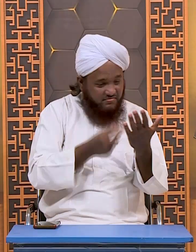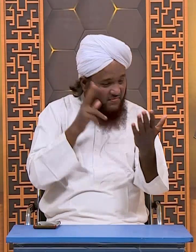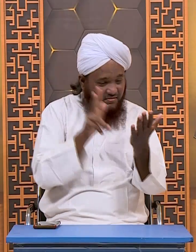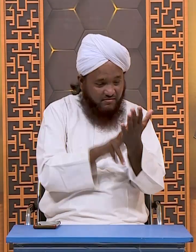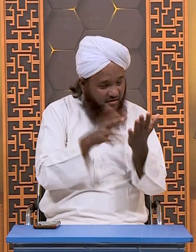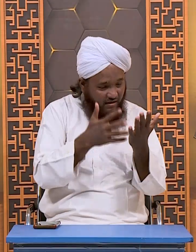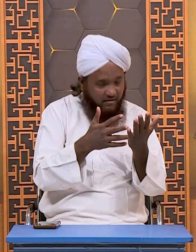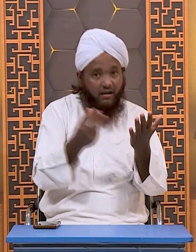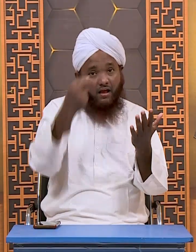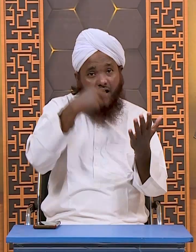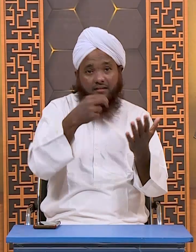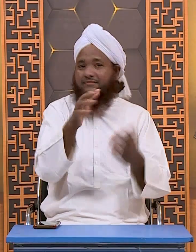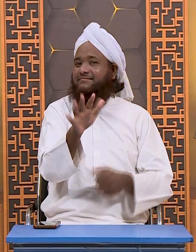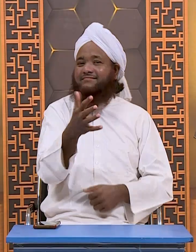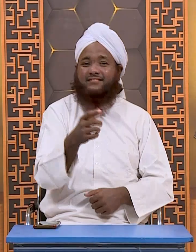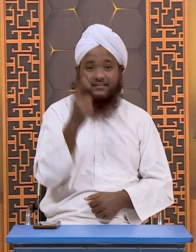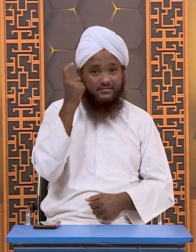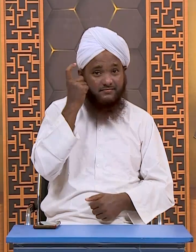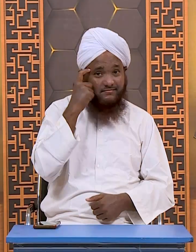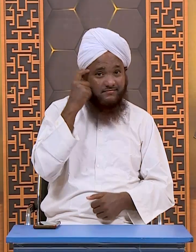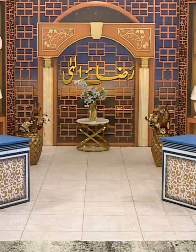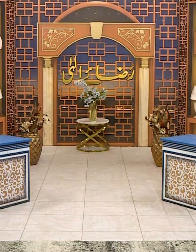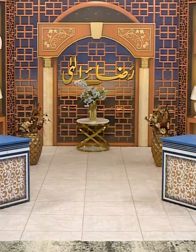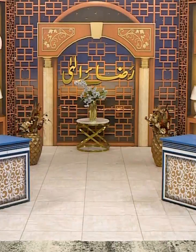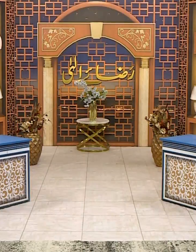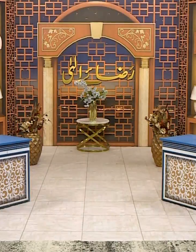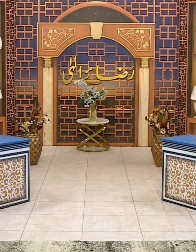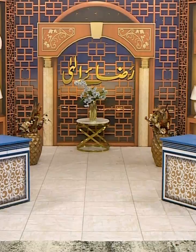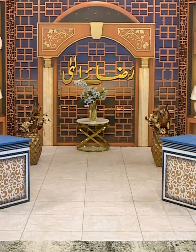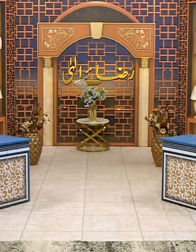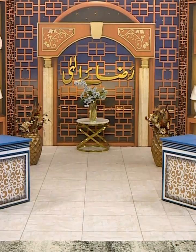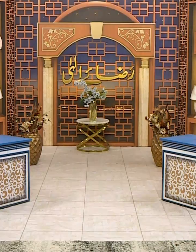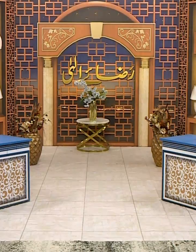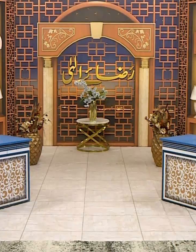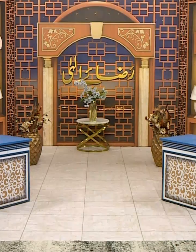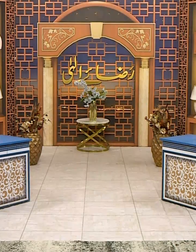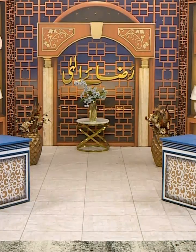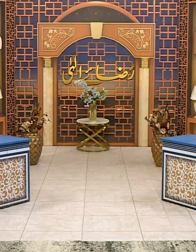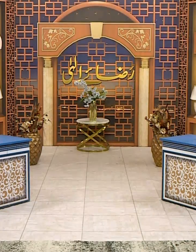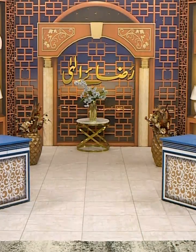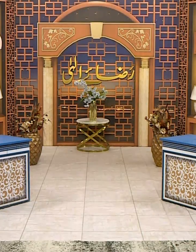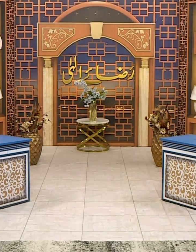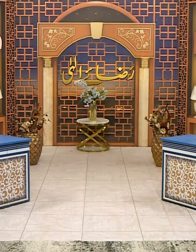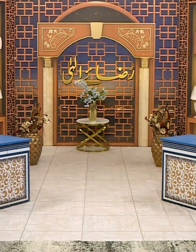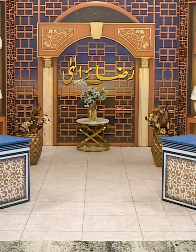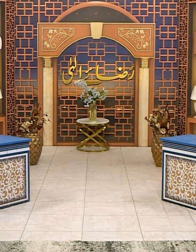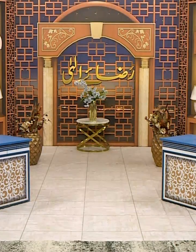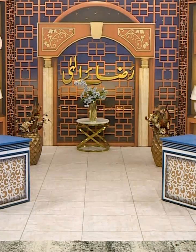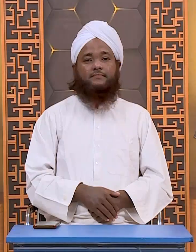لکھا. انشاءاللہ جب یہ ذہن بنے گا کہ ہمیں وہی مل جائے گا، اللہ نے چاہا تو انشاءاللہ ہم اللہ پاک کی رضا پہ راضی رہیں گے. ایک